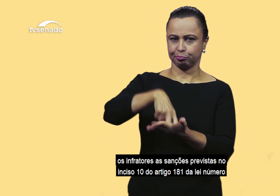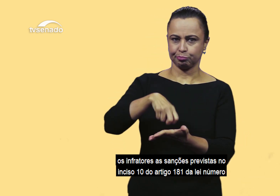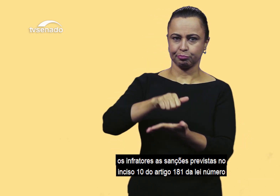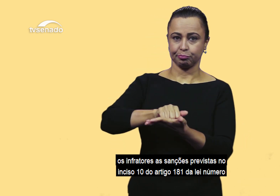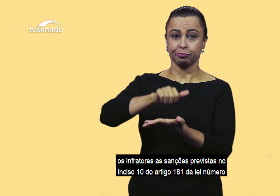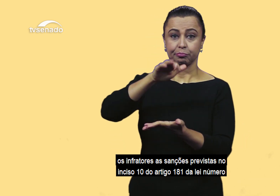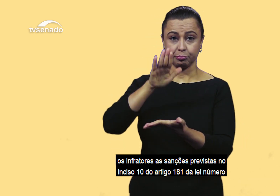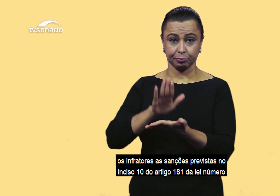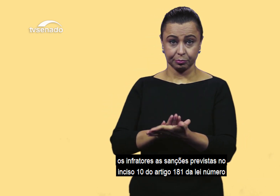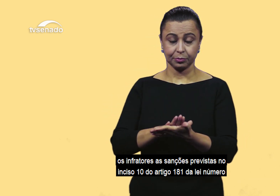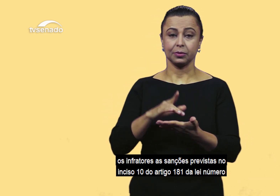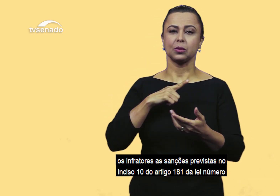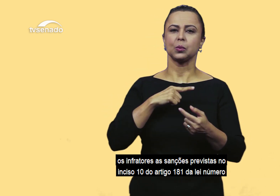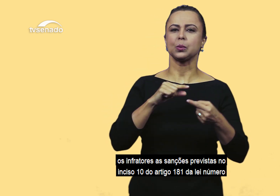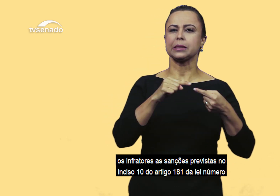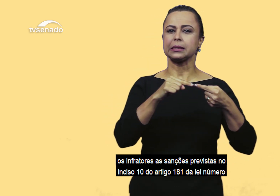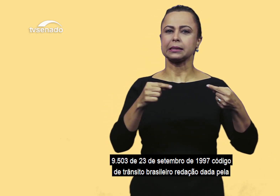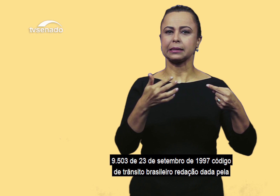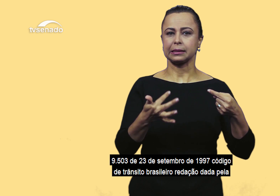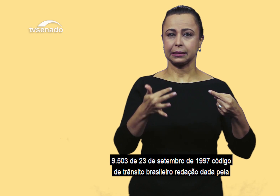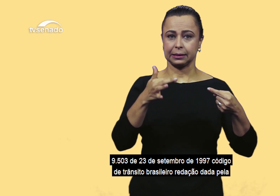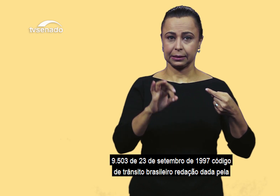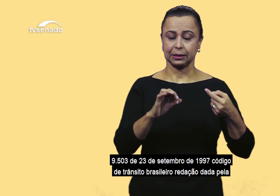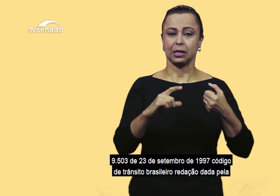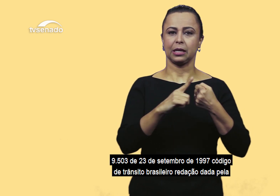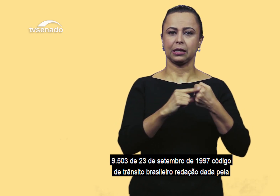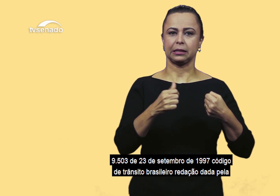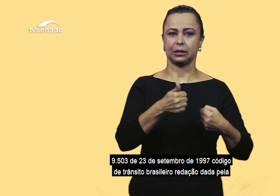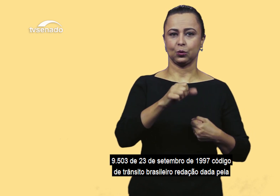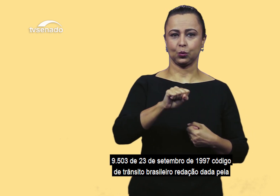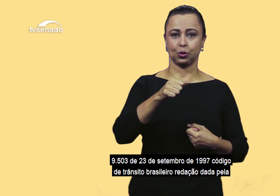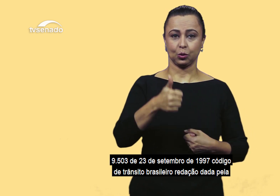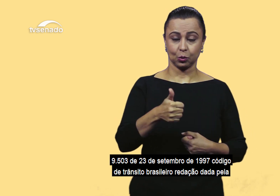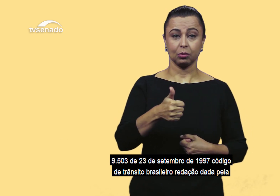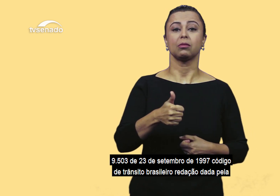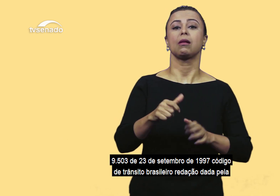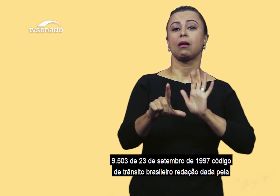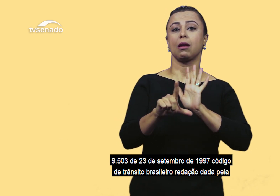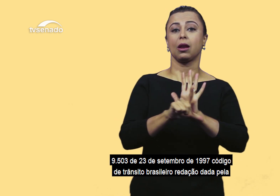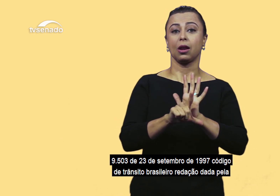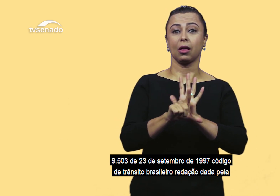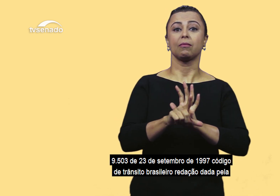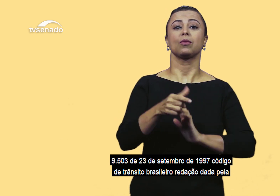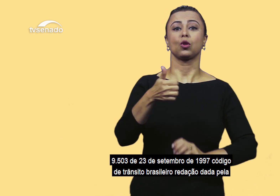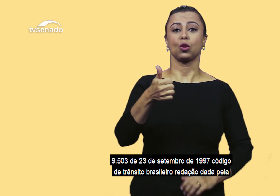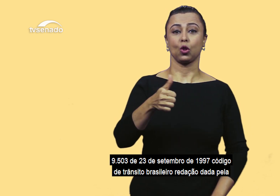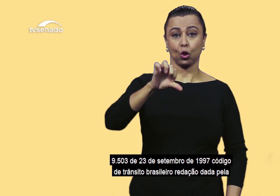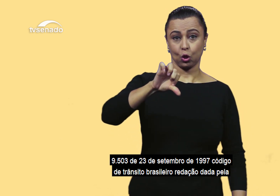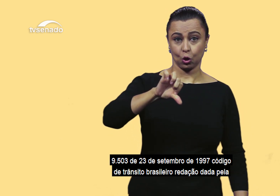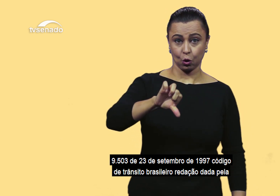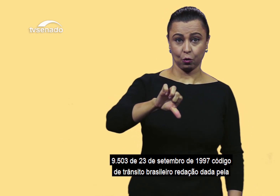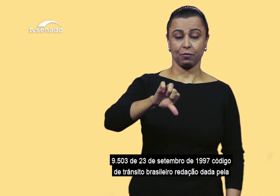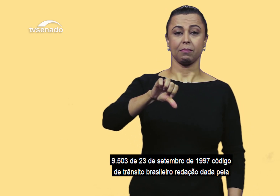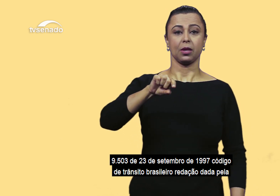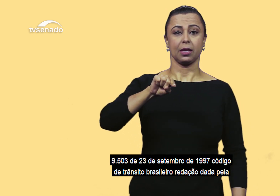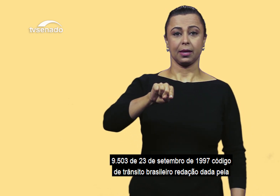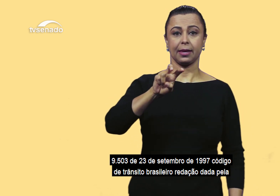artigo 181 da Lei nº 9.503, de 23 de setembro de